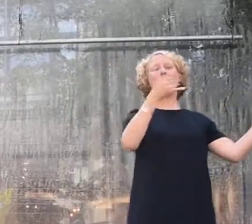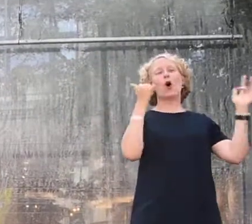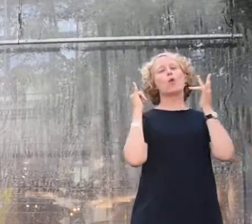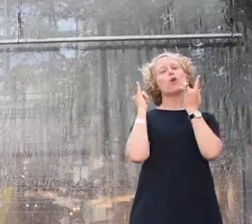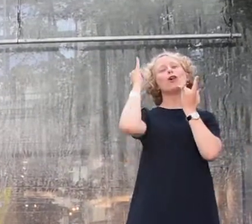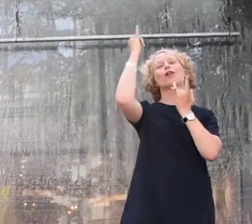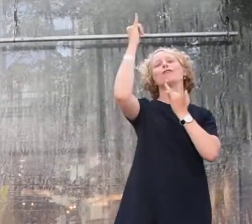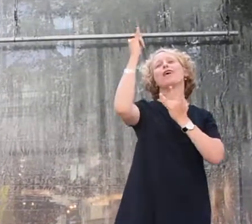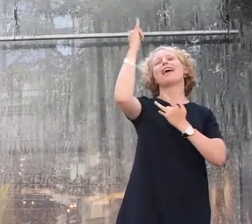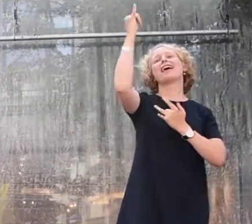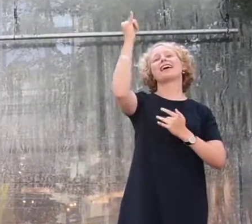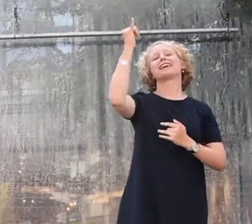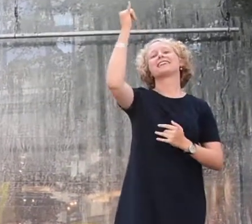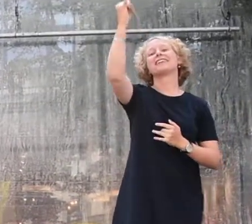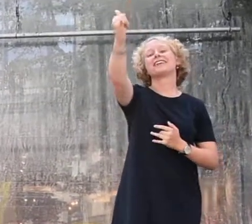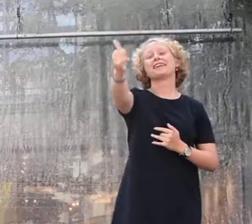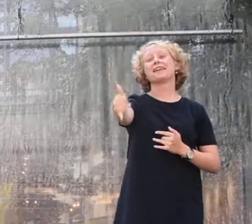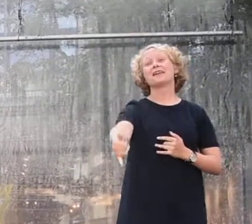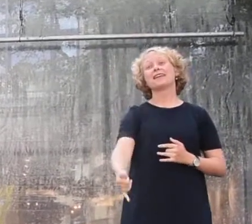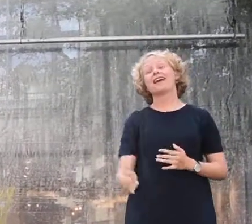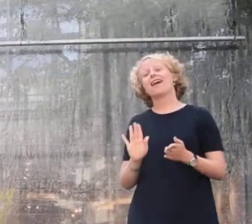daarvan krijg je nooit genoeg.